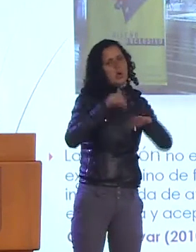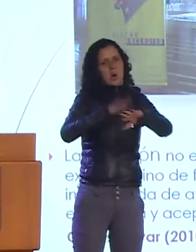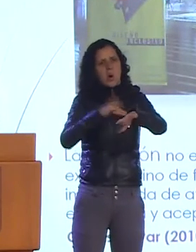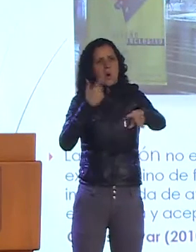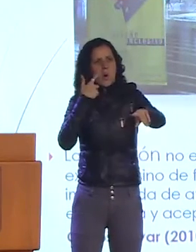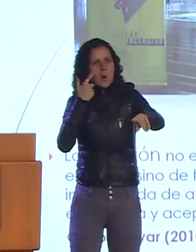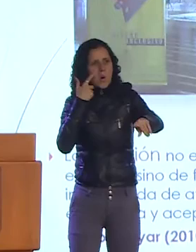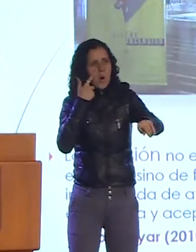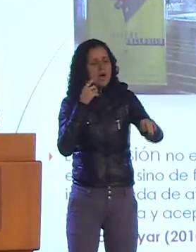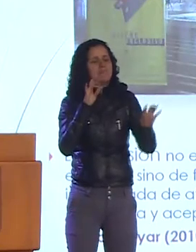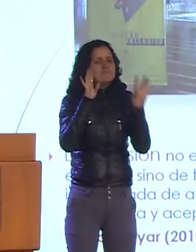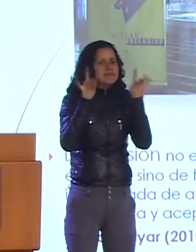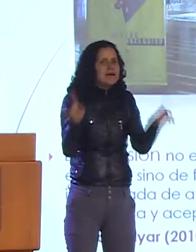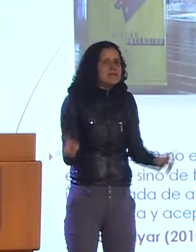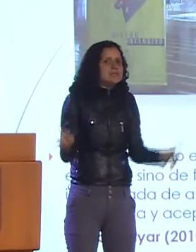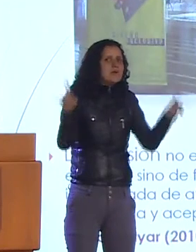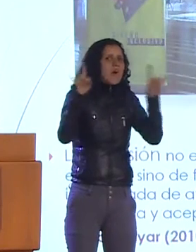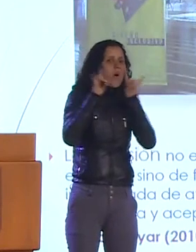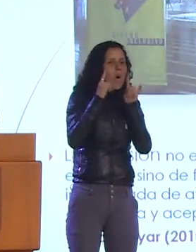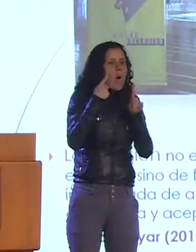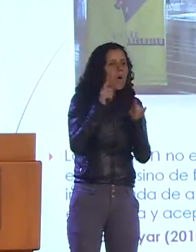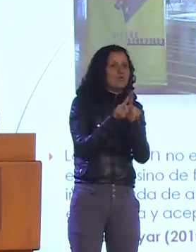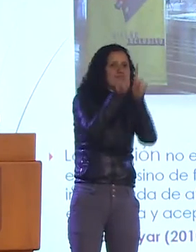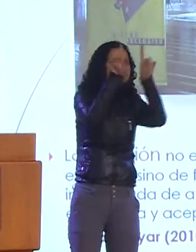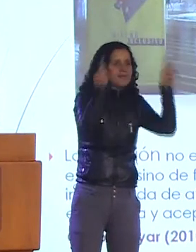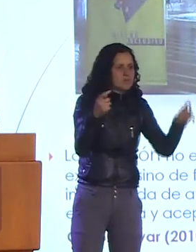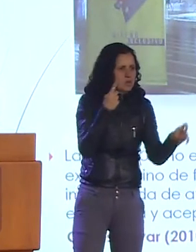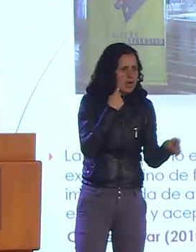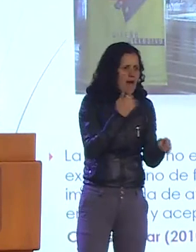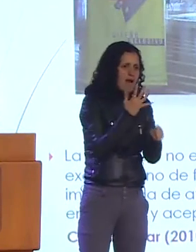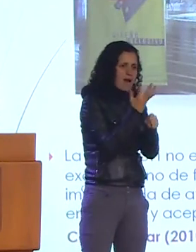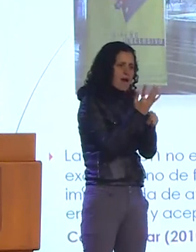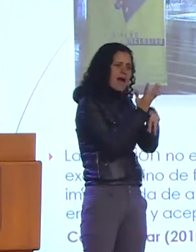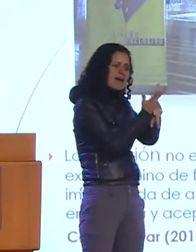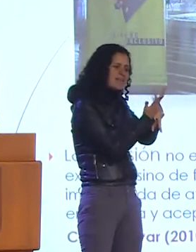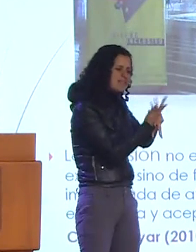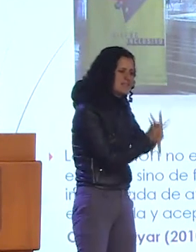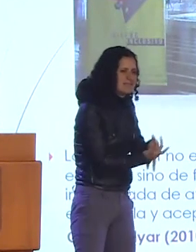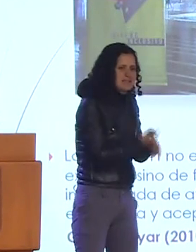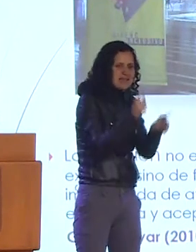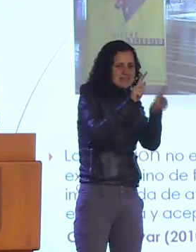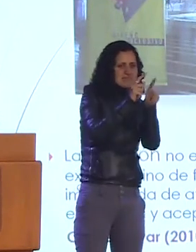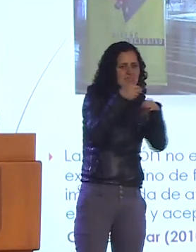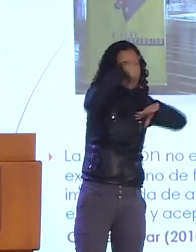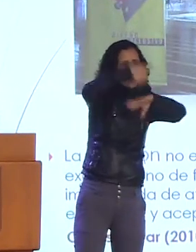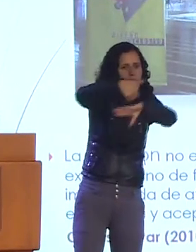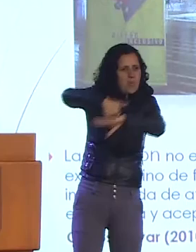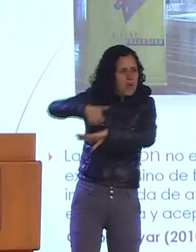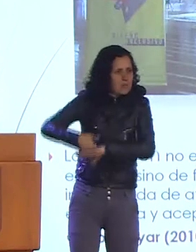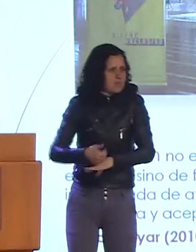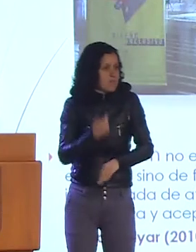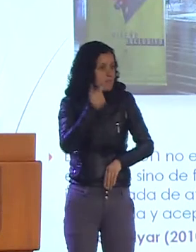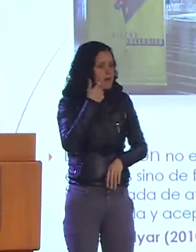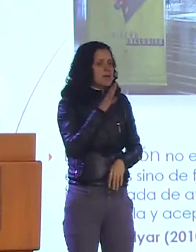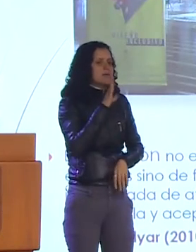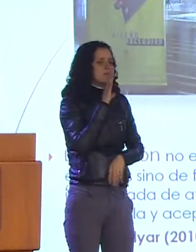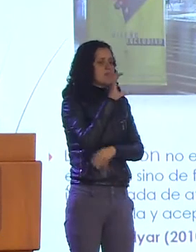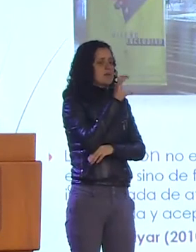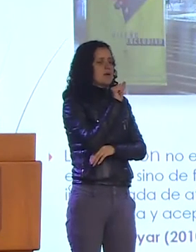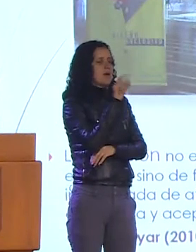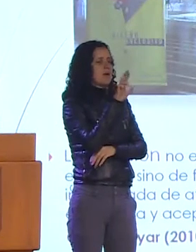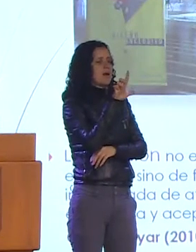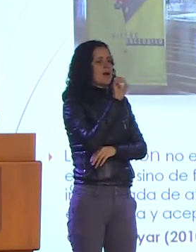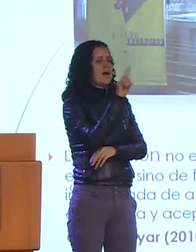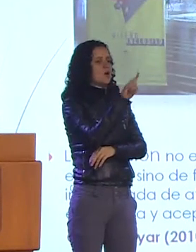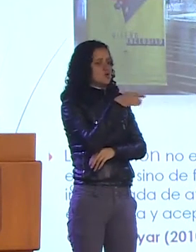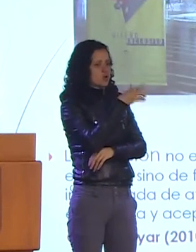escuchen temas donde diversos artistas y diversas propuestas nos muestran, por ejemplo, el profesor Carlos López,